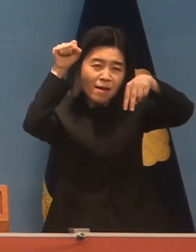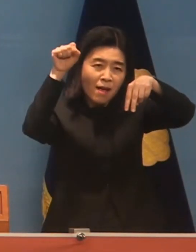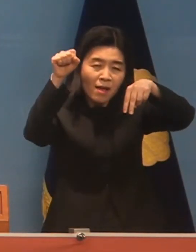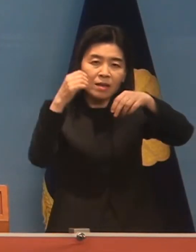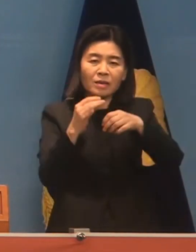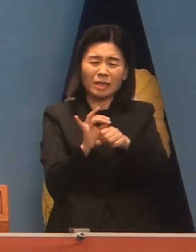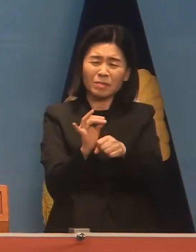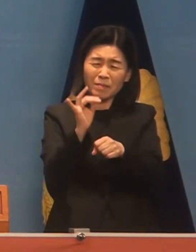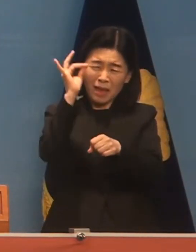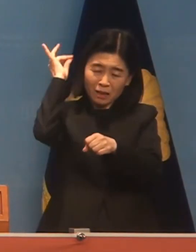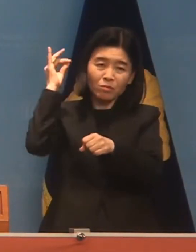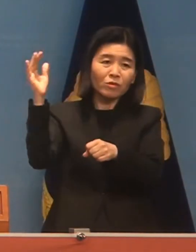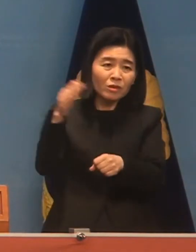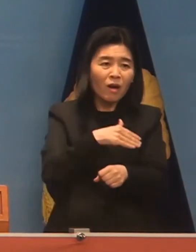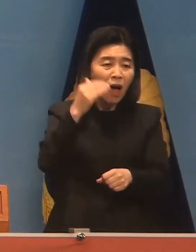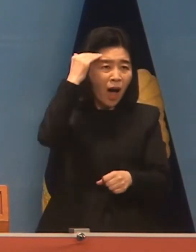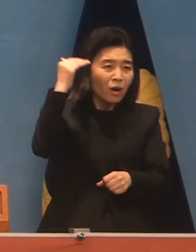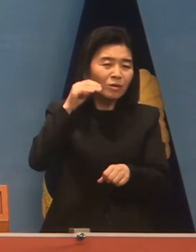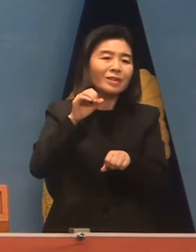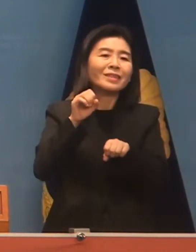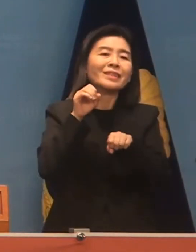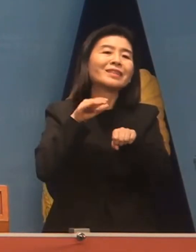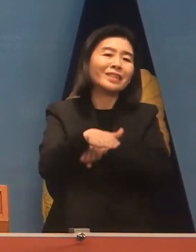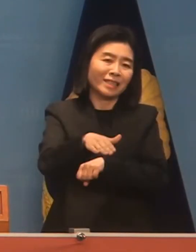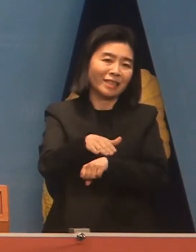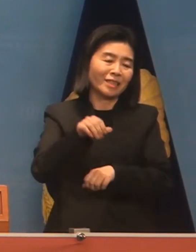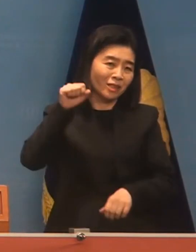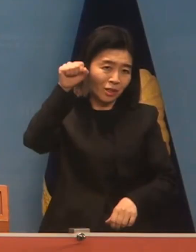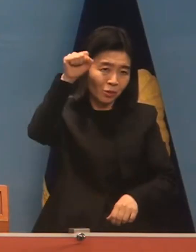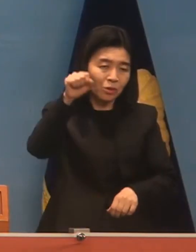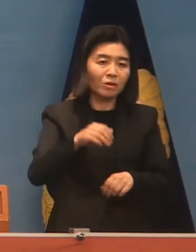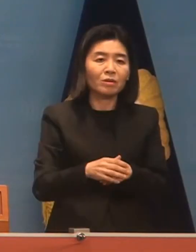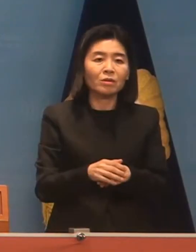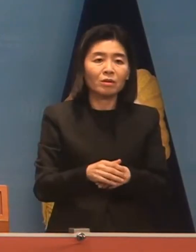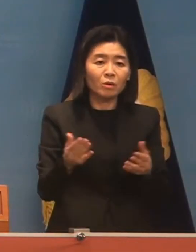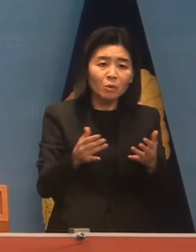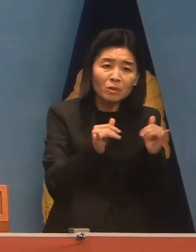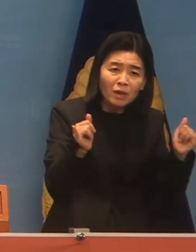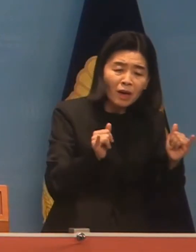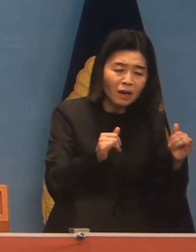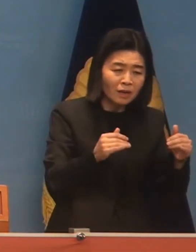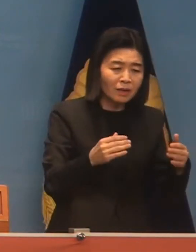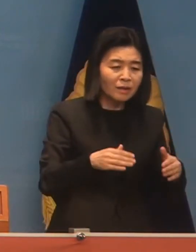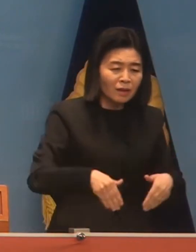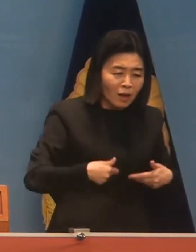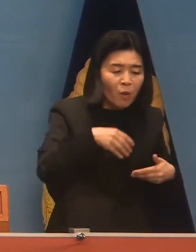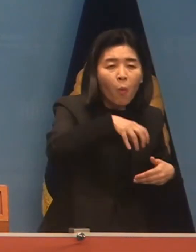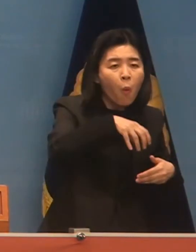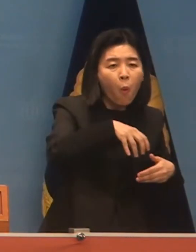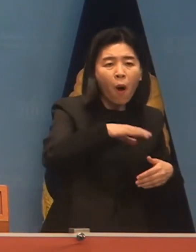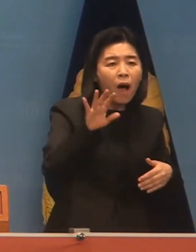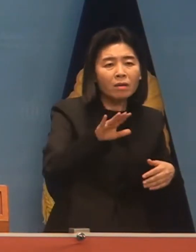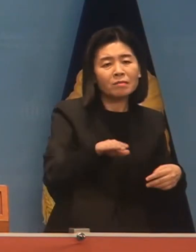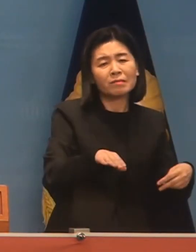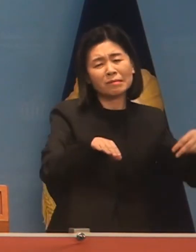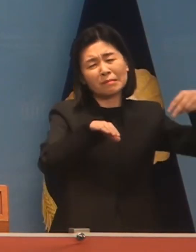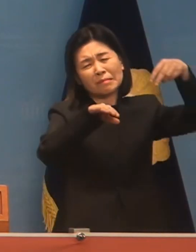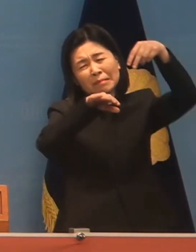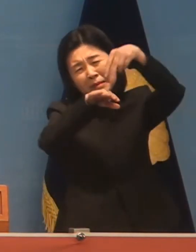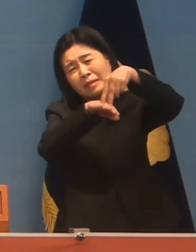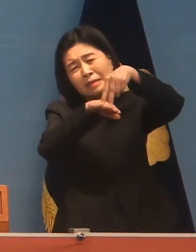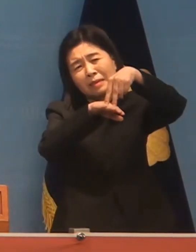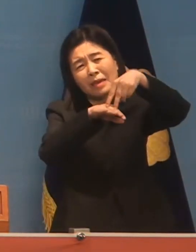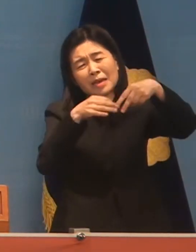전부터 우리나라에만 있는 시위 방법입니다. 왜 노동자는 따뜻한 집 대신 고공에 올라 힘든 시간들을 견뎌야